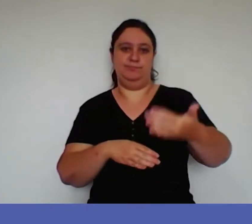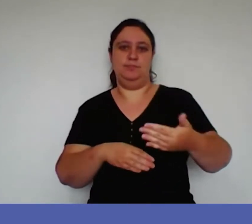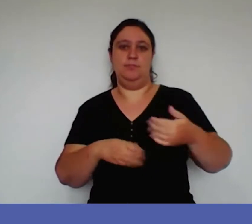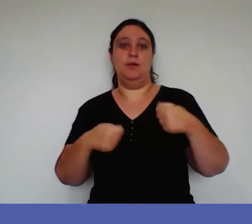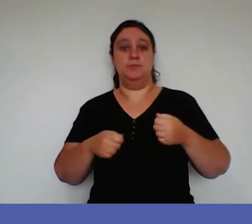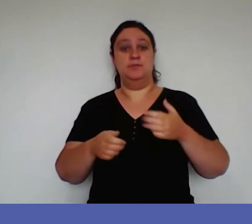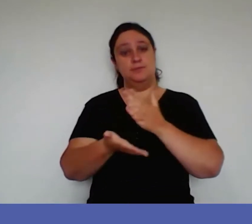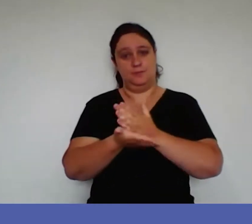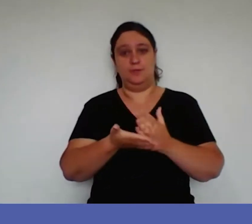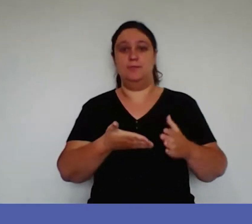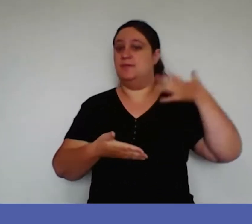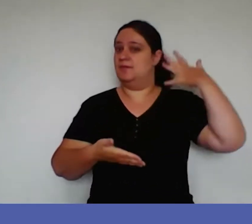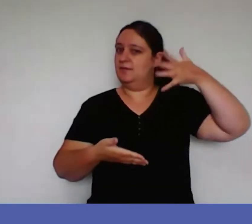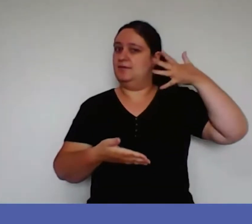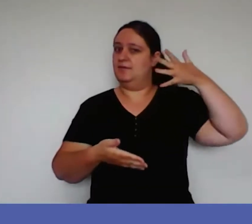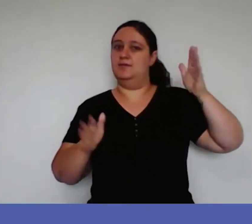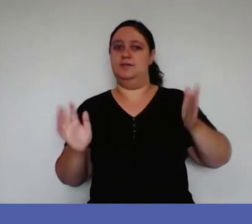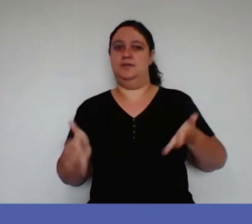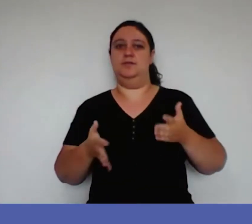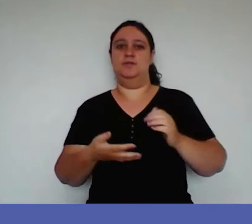hoje, né?